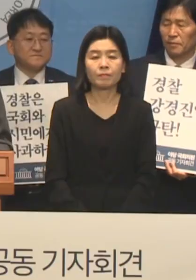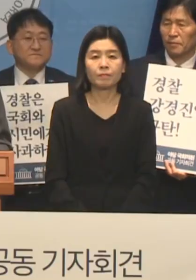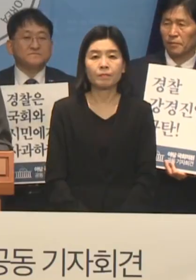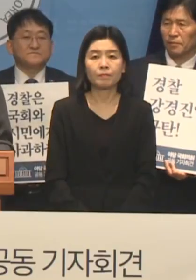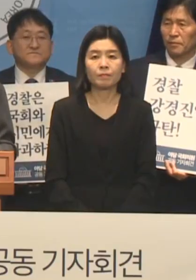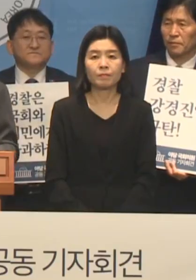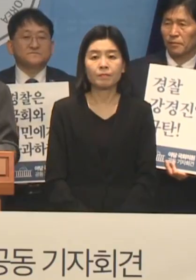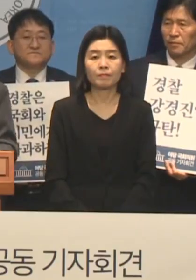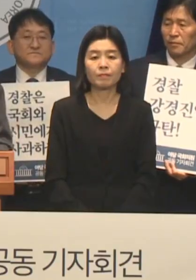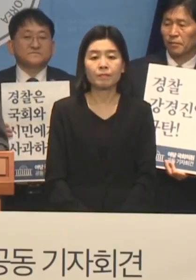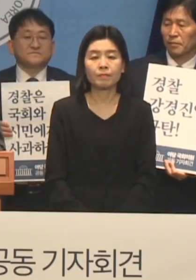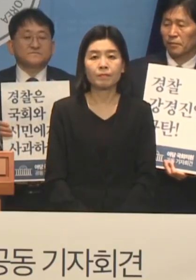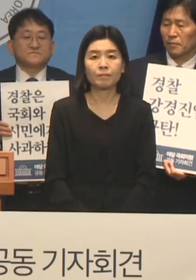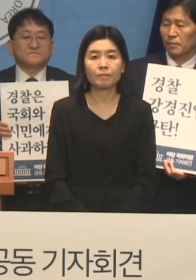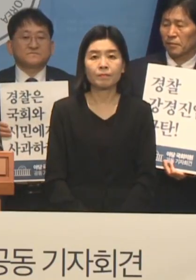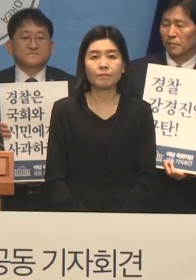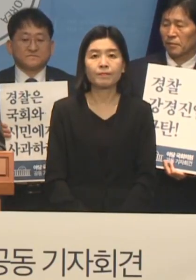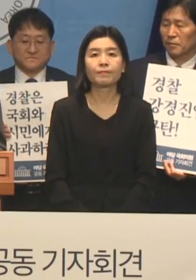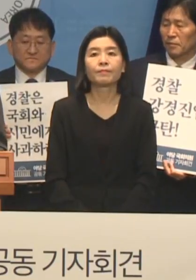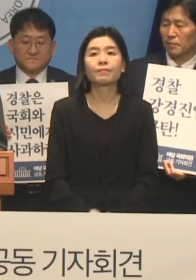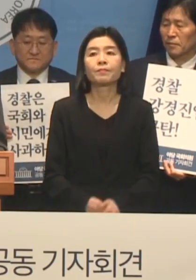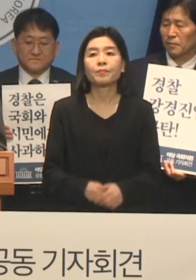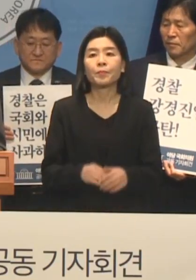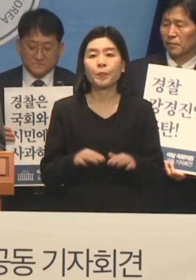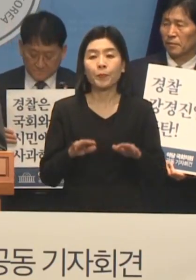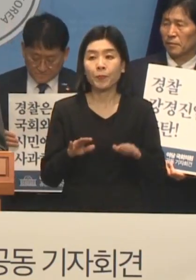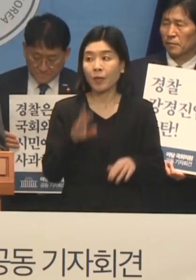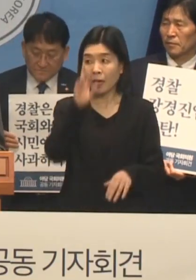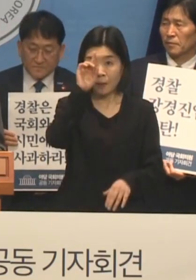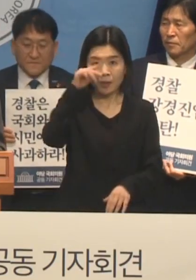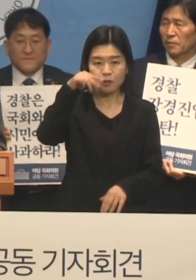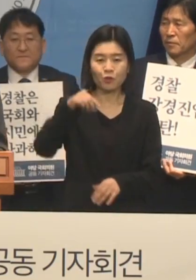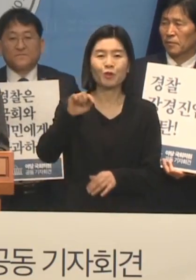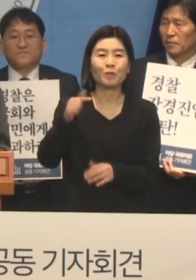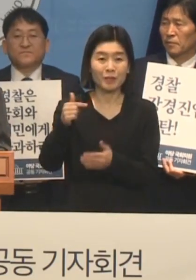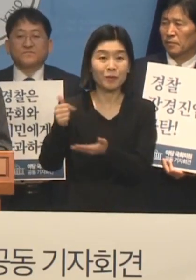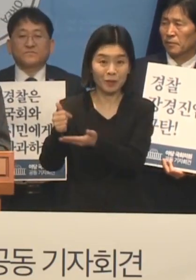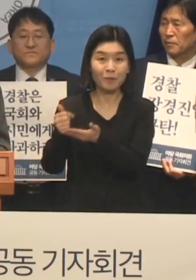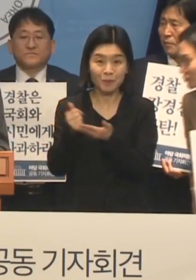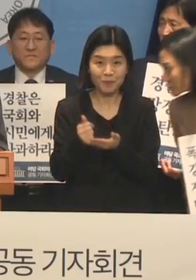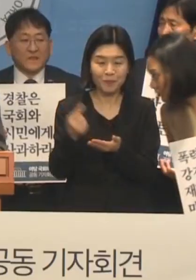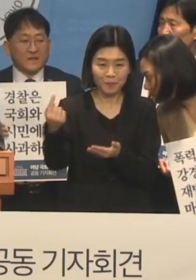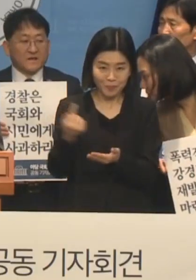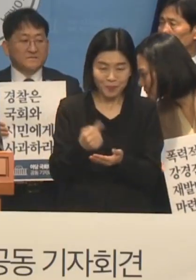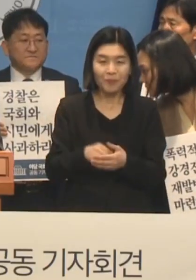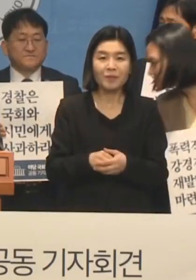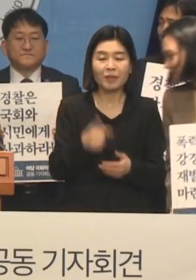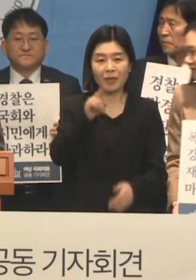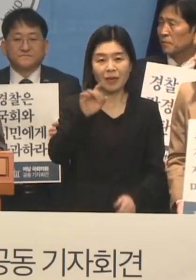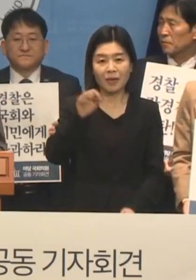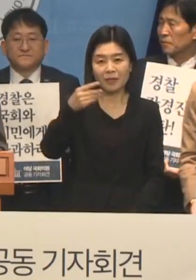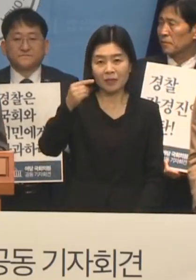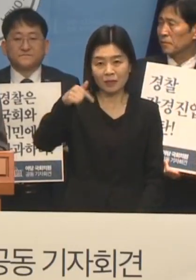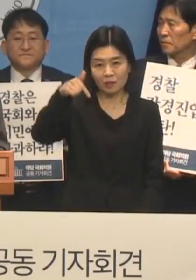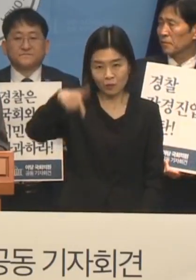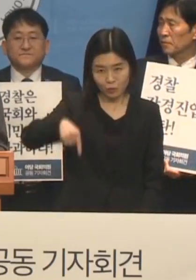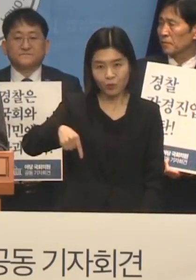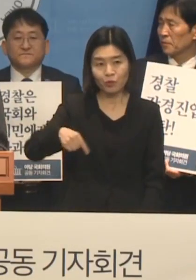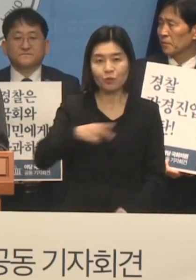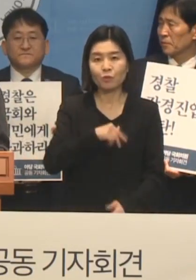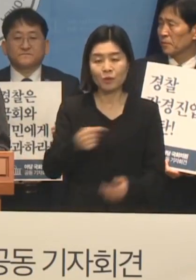예, 지금 진행되고 있는 시간에 우리 박주민 의원님 오셨습니다. 예, 우리 강덕구 의원님도